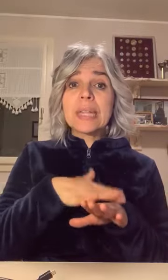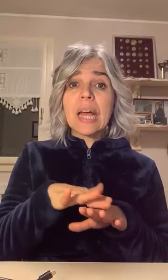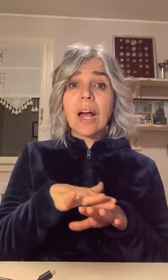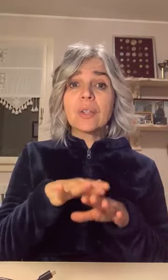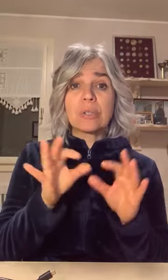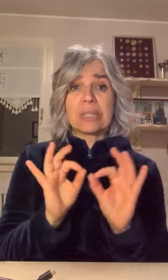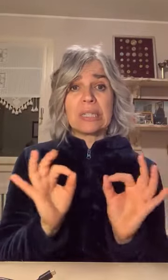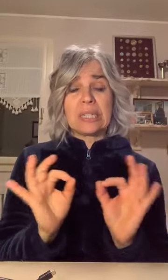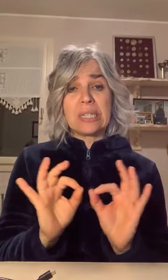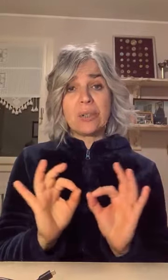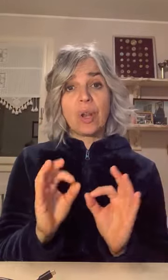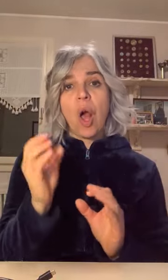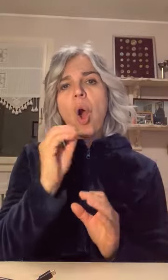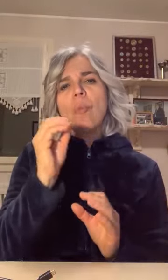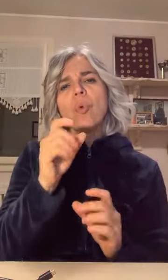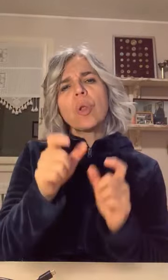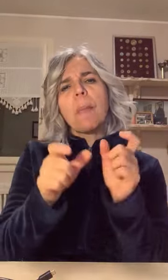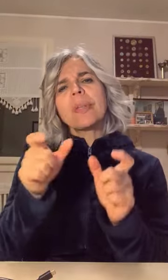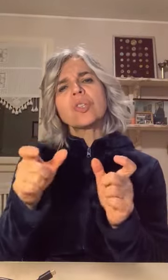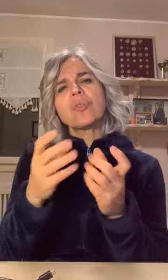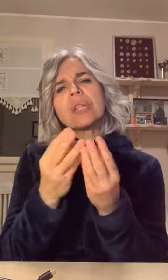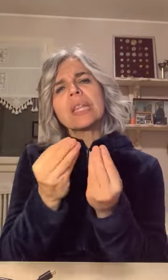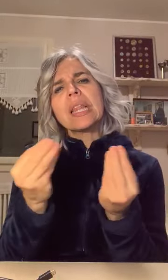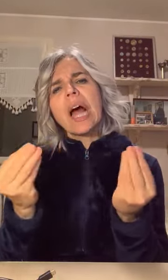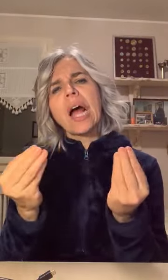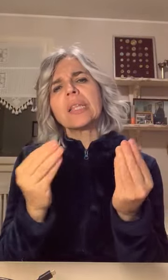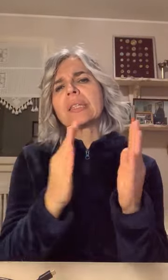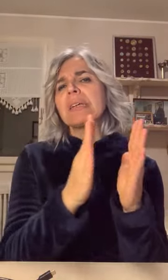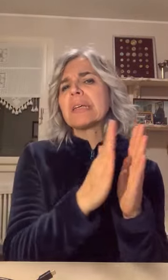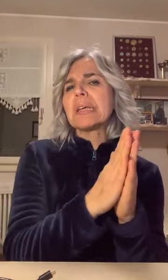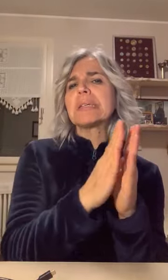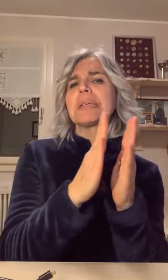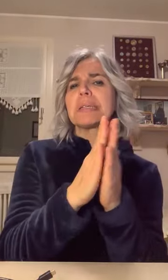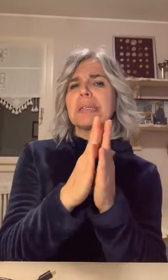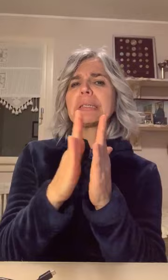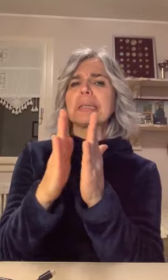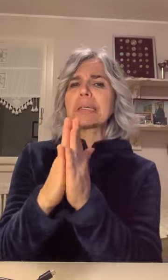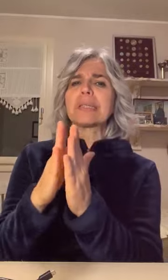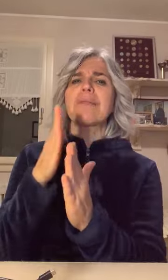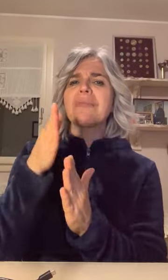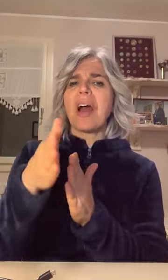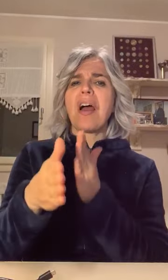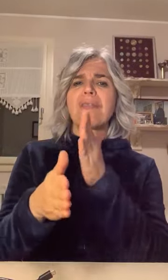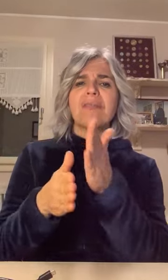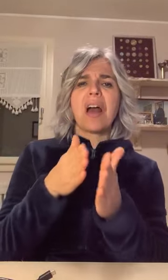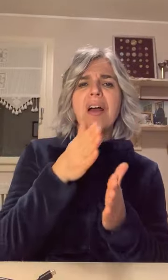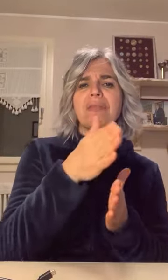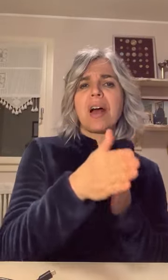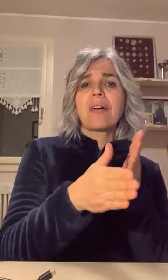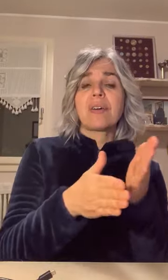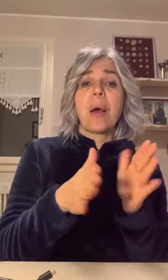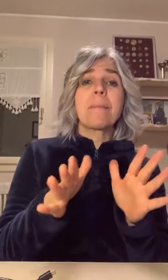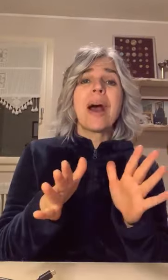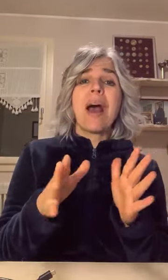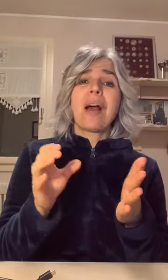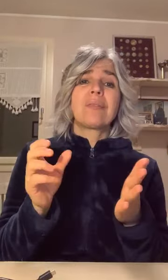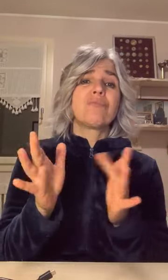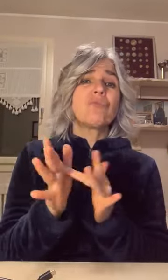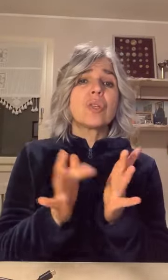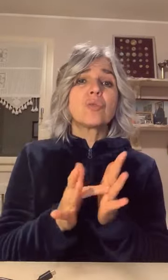denominazione cristiana, sono nipoti di Dio. Dio non ha nipoti, Dio ha figli, e figli lo si diventa. Cristiani